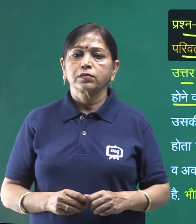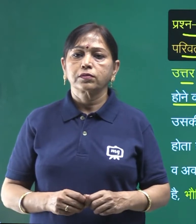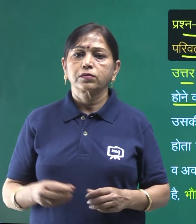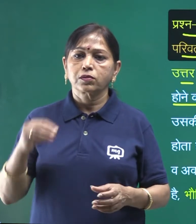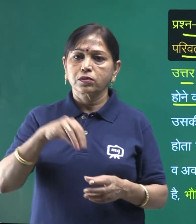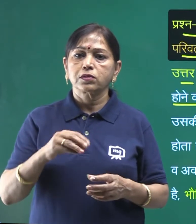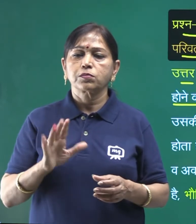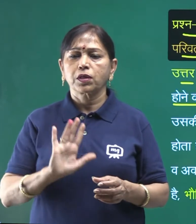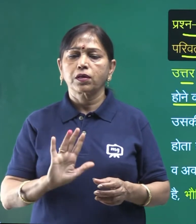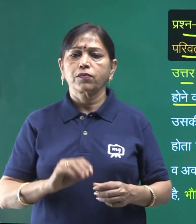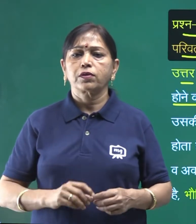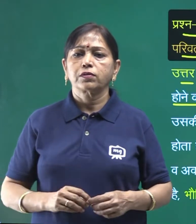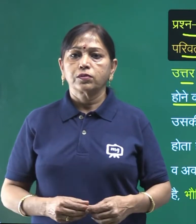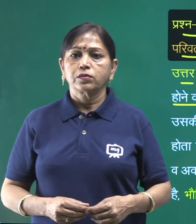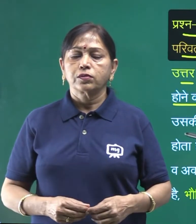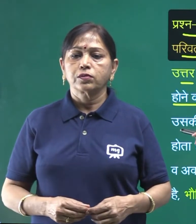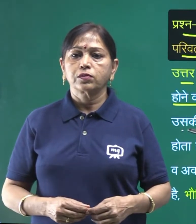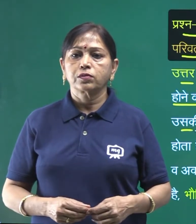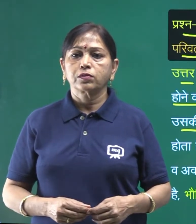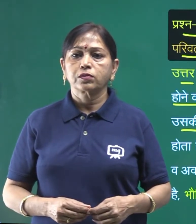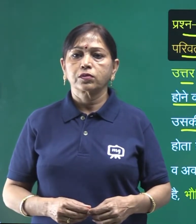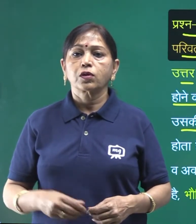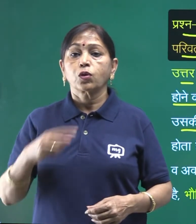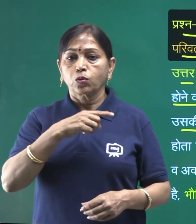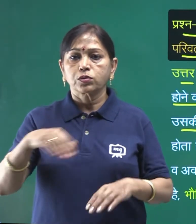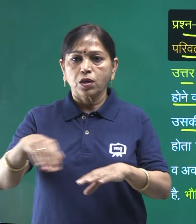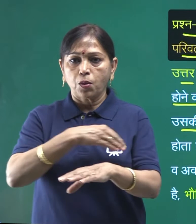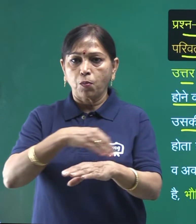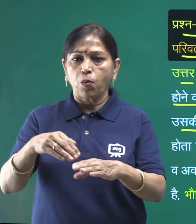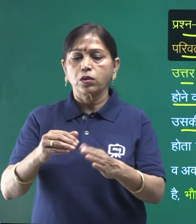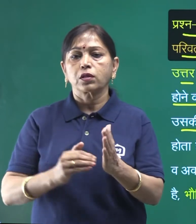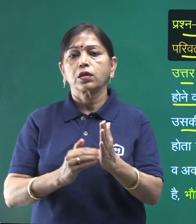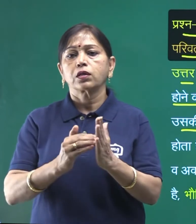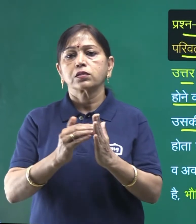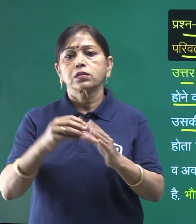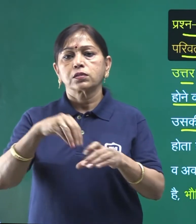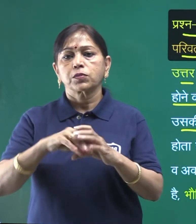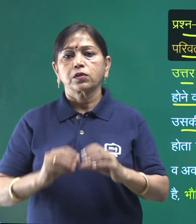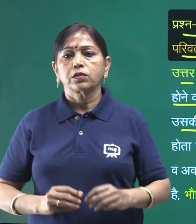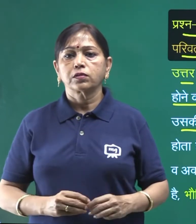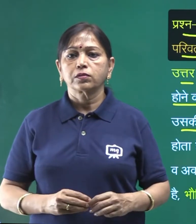जिसमें केवल उसकी भौतिक अवस्था में